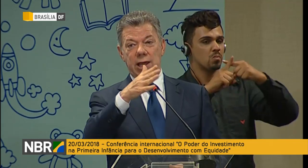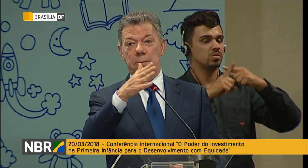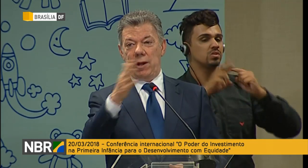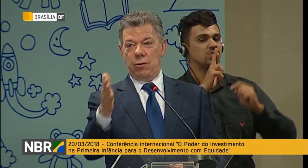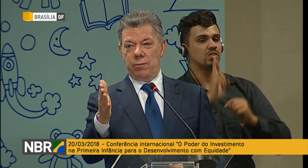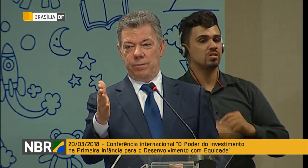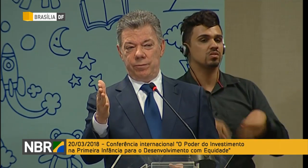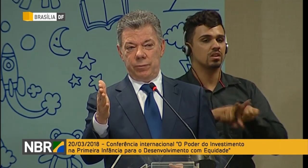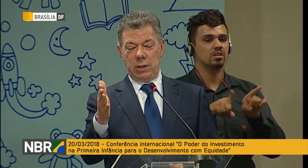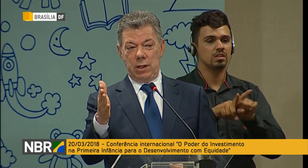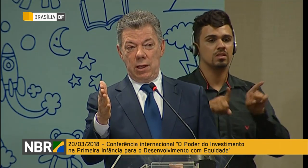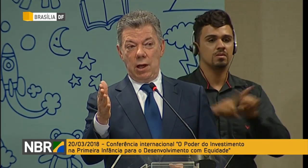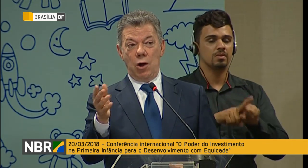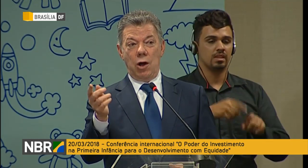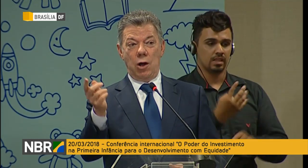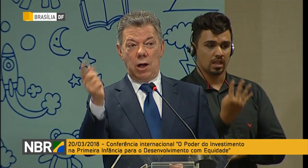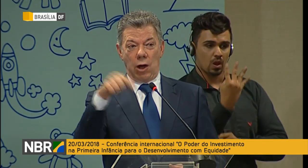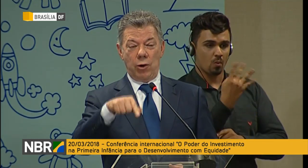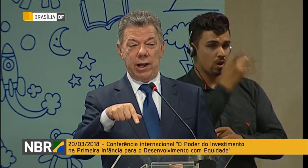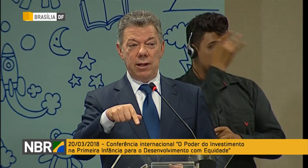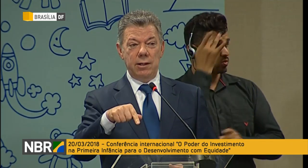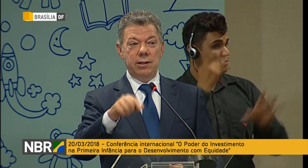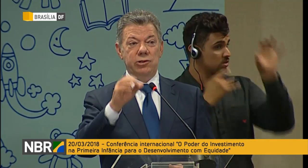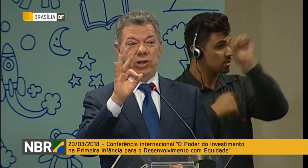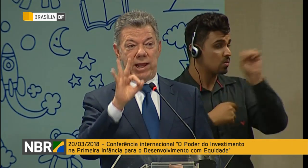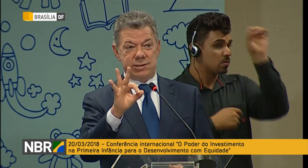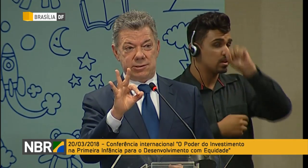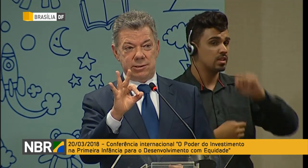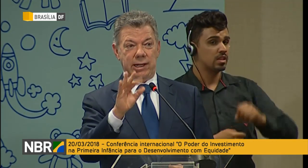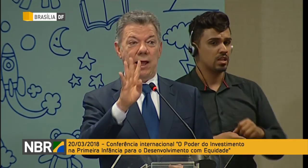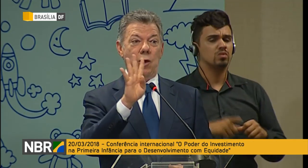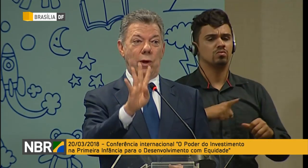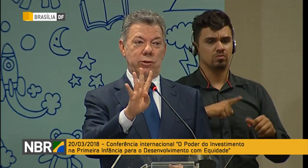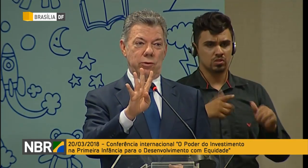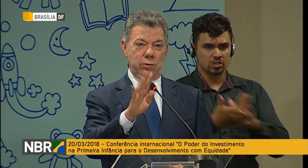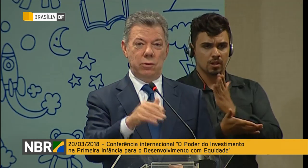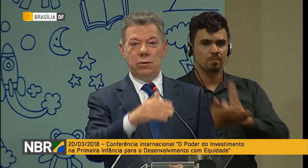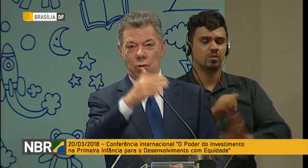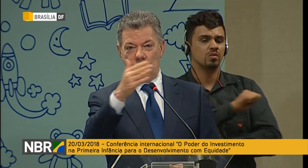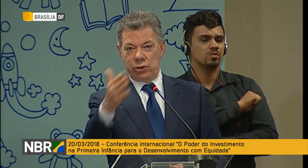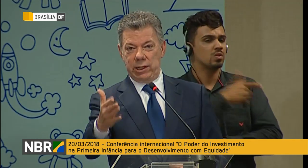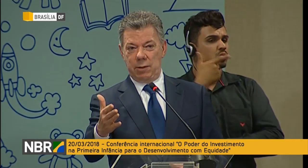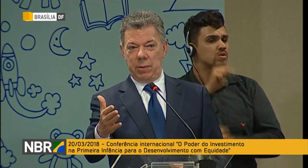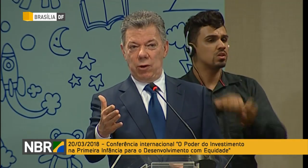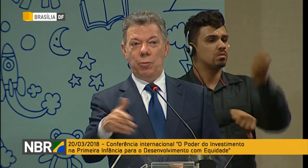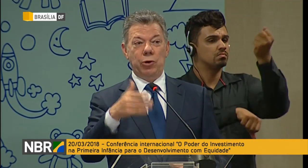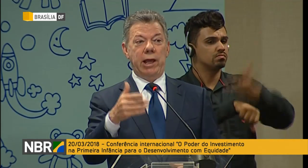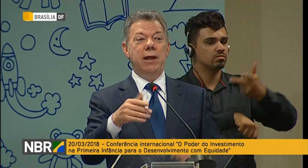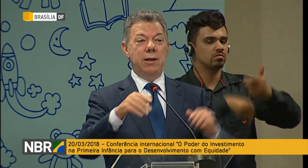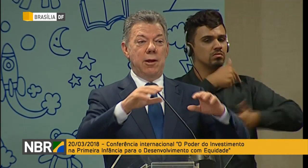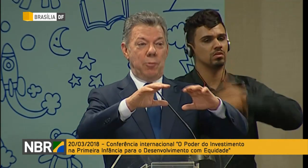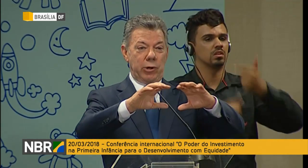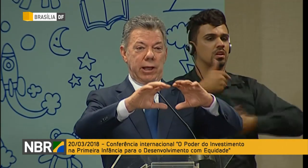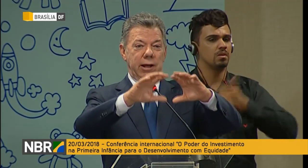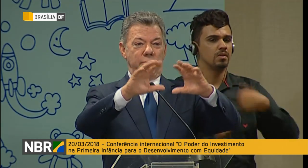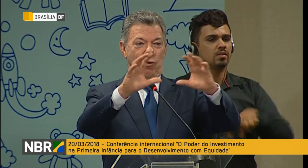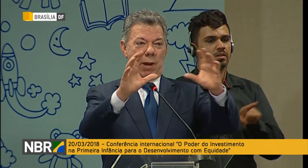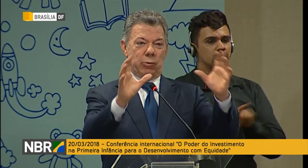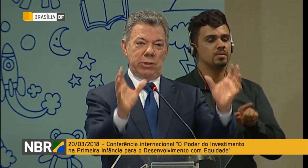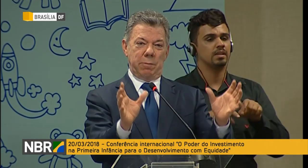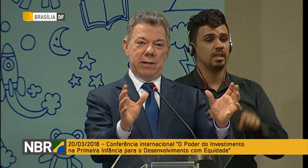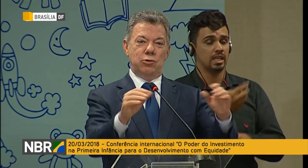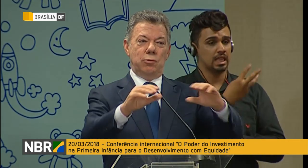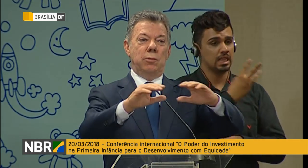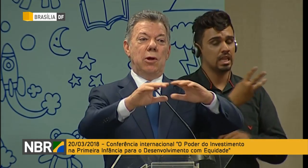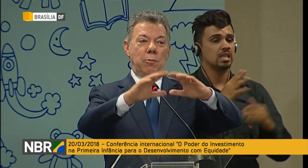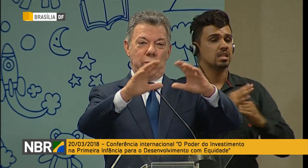na Colômbia, um de cada quatro aprendizes ou estudantes conseguiam um emprego, agora três de cada quatro conseguem emprego. Por quê?